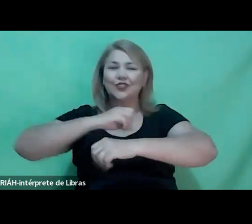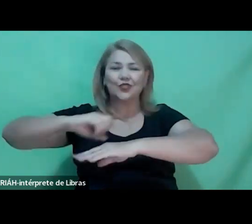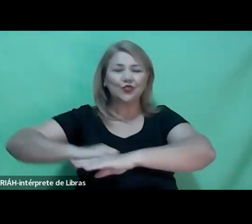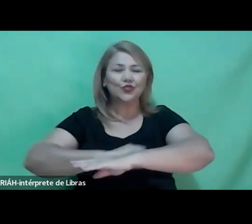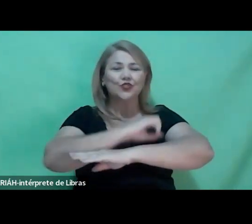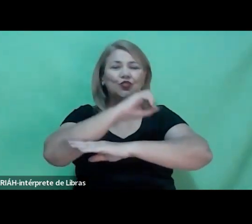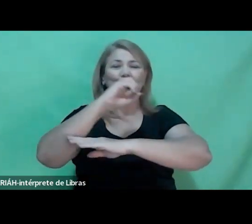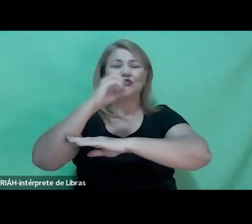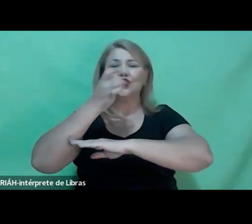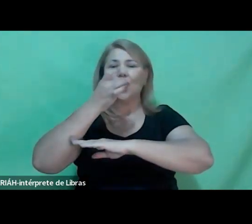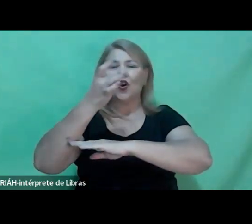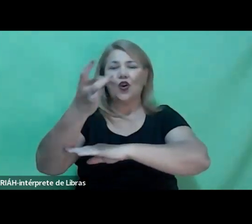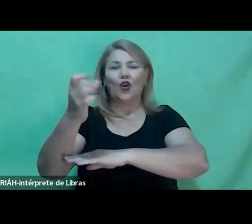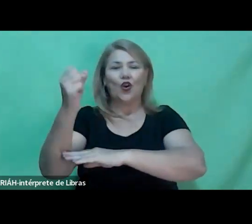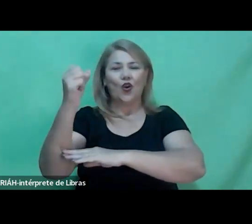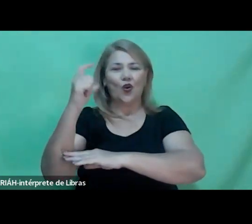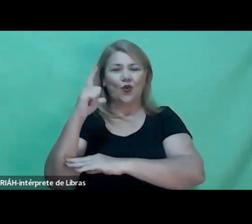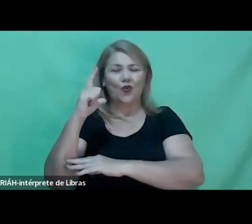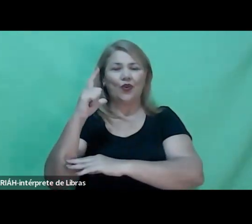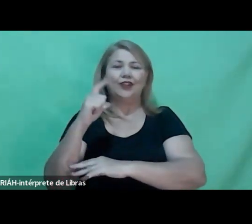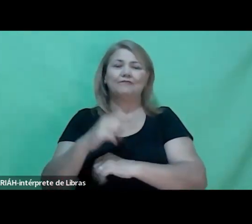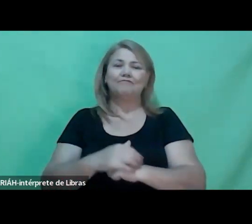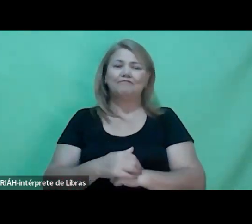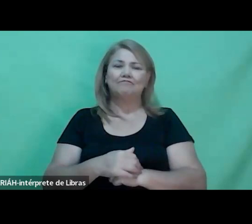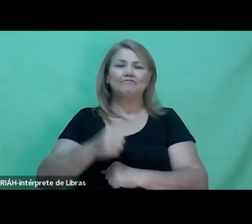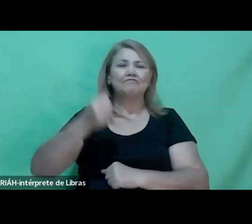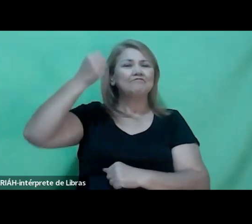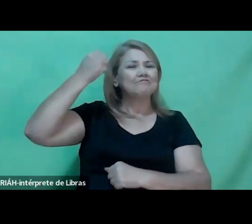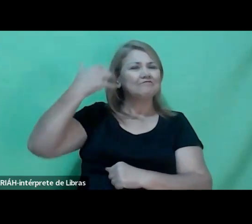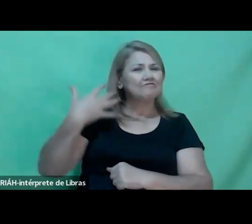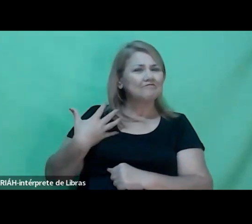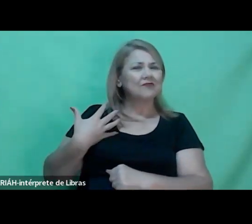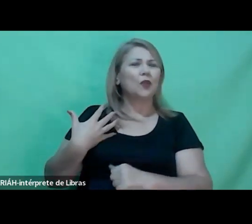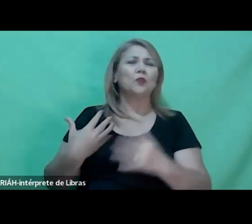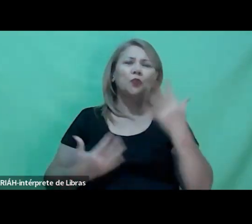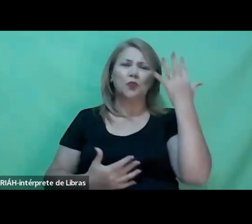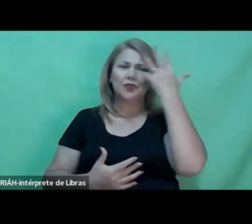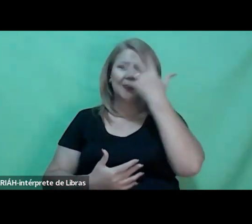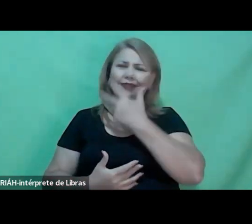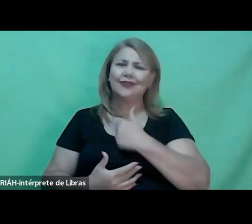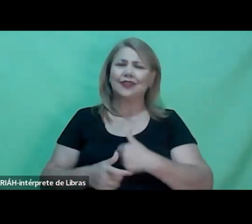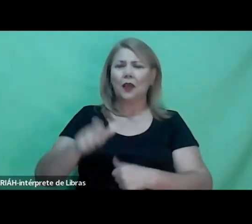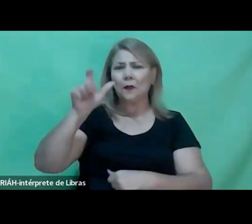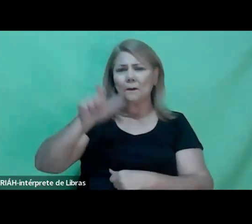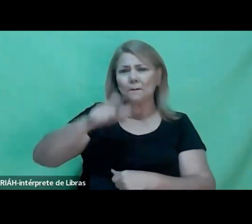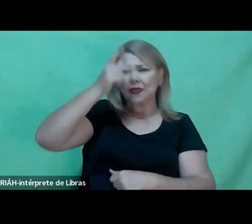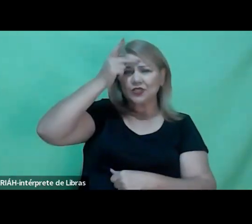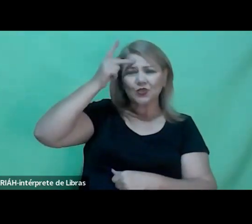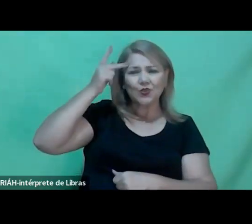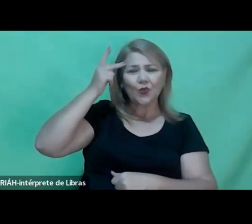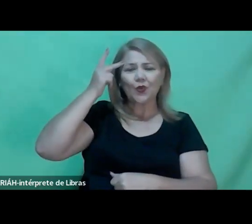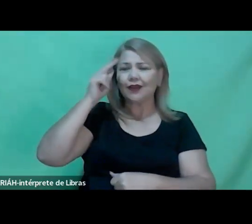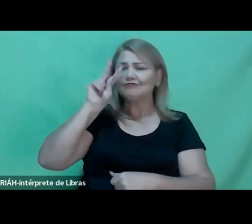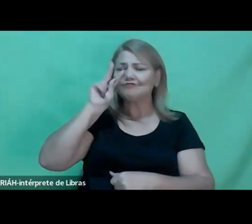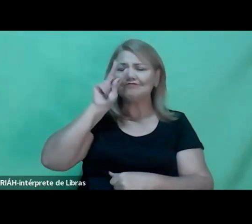una descripción hermosa de un amanecer hecha por una persona que no no la puede ver yo espero que con este tiempo que hemos